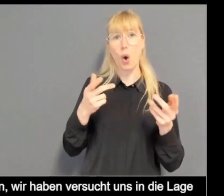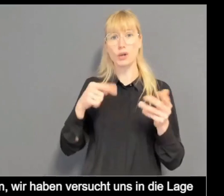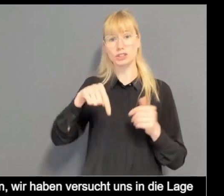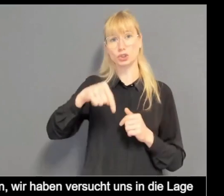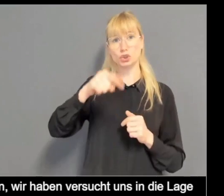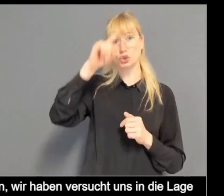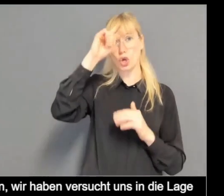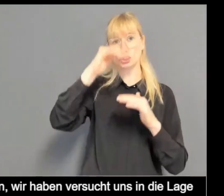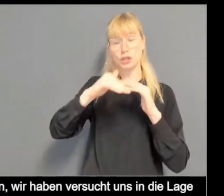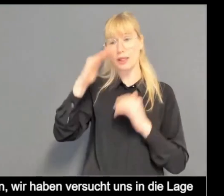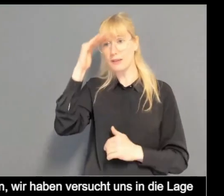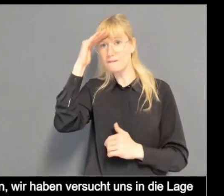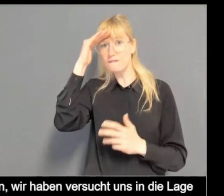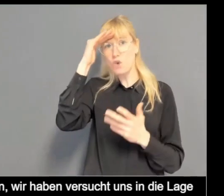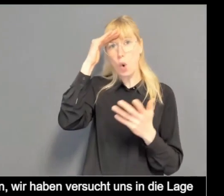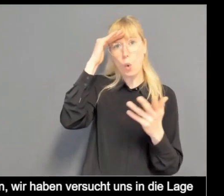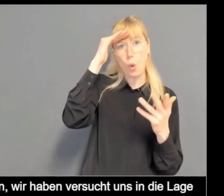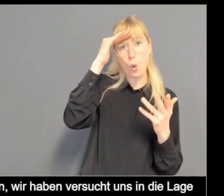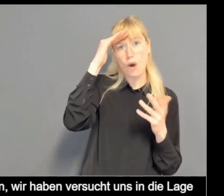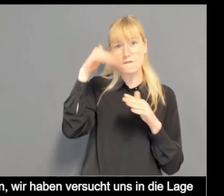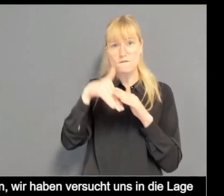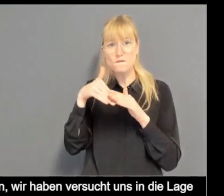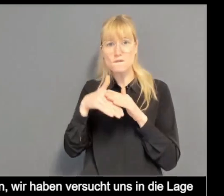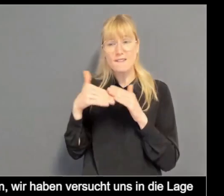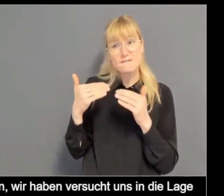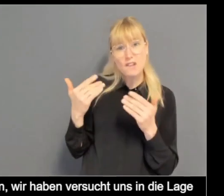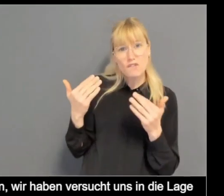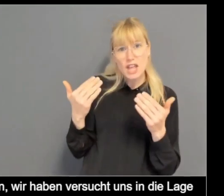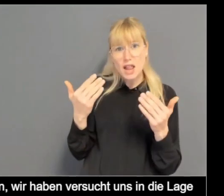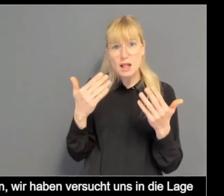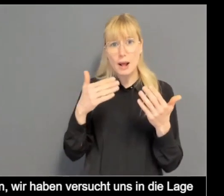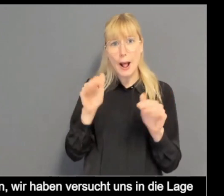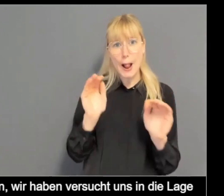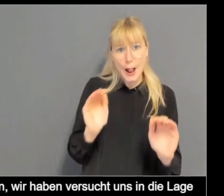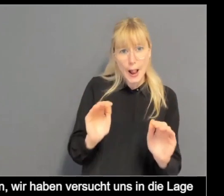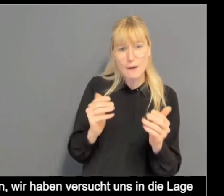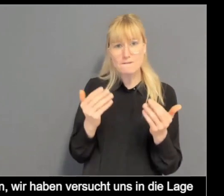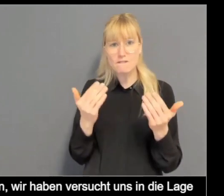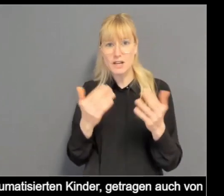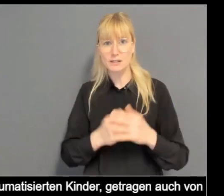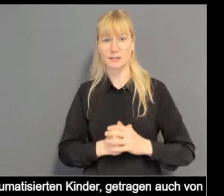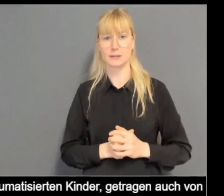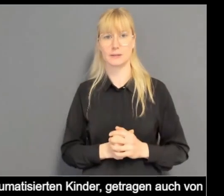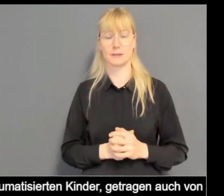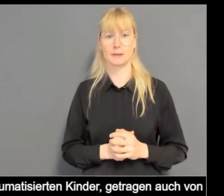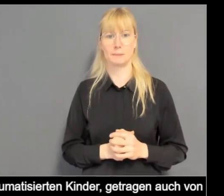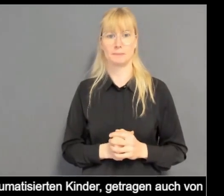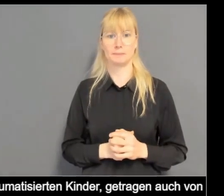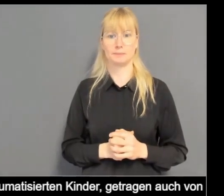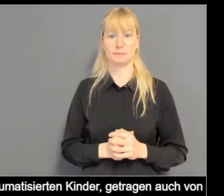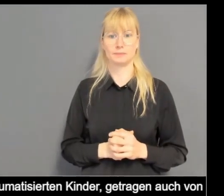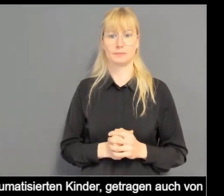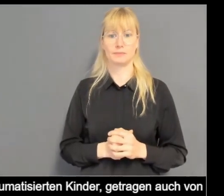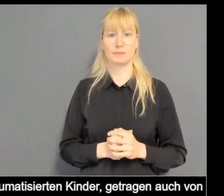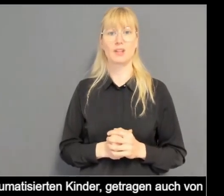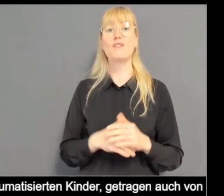Herrn Ranft zurück, wo sind wie viele? Das sind bis jetzt nur relativ dünne Erkenntnisse, weil ja prinzipiell bei